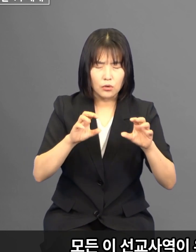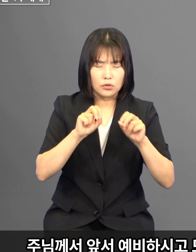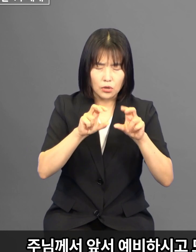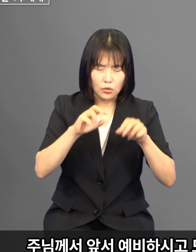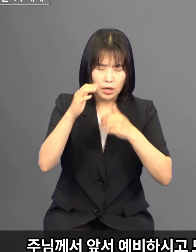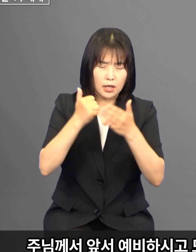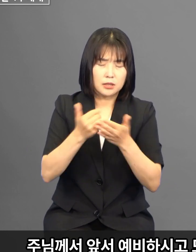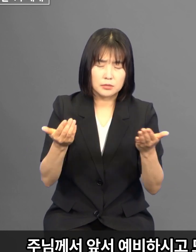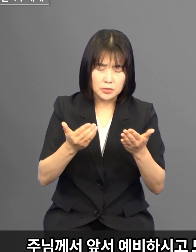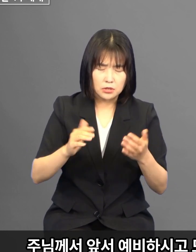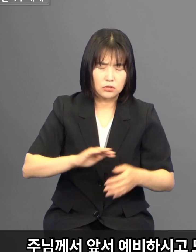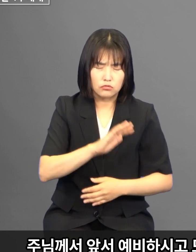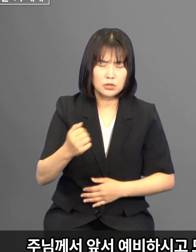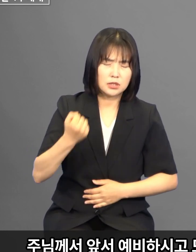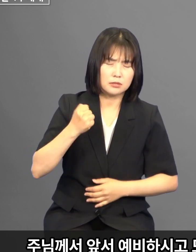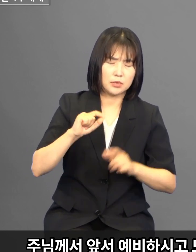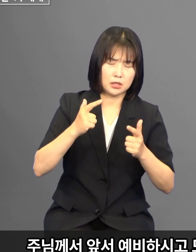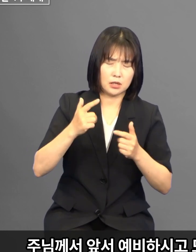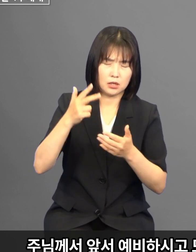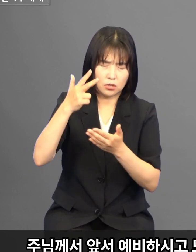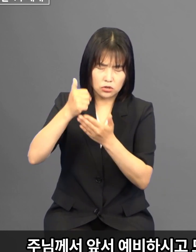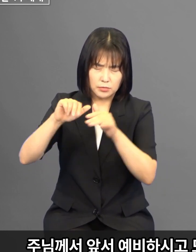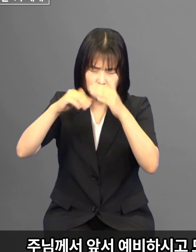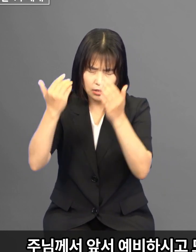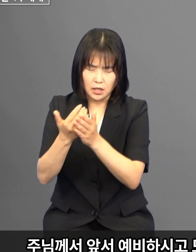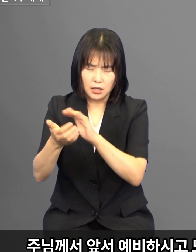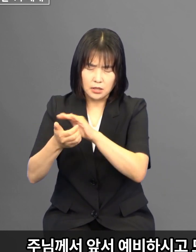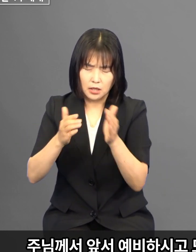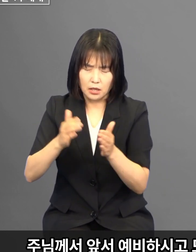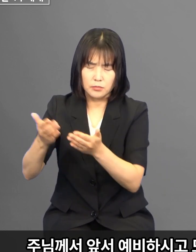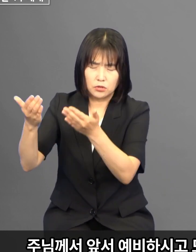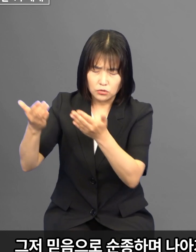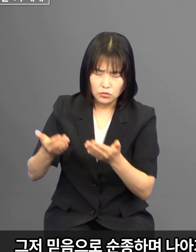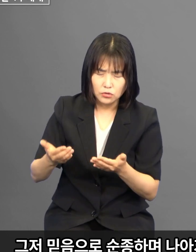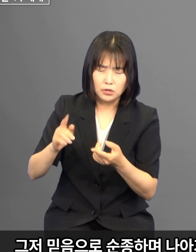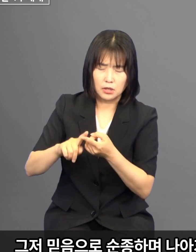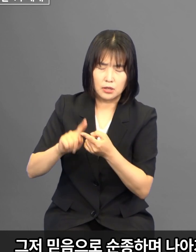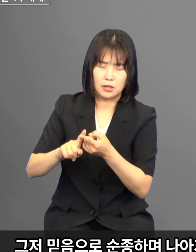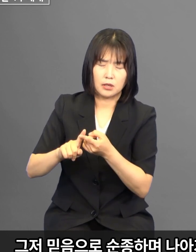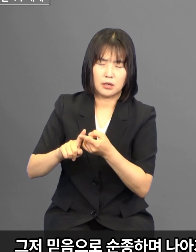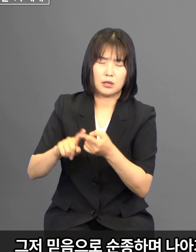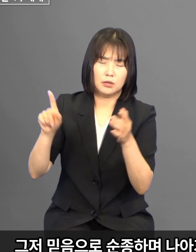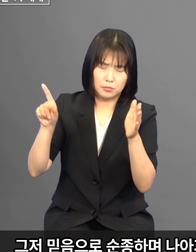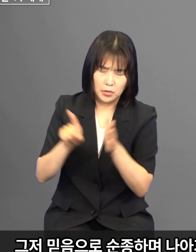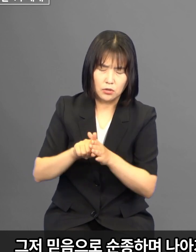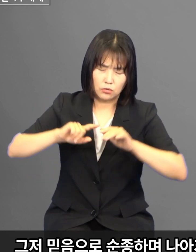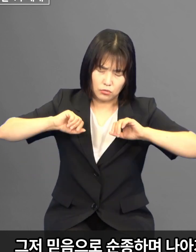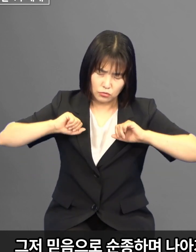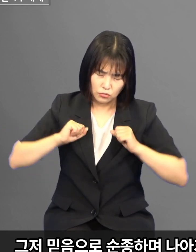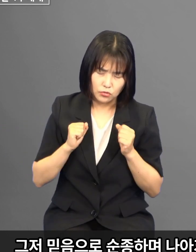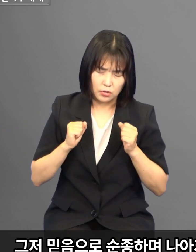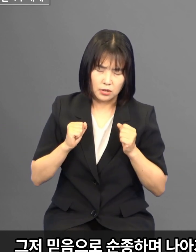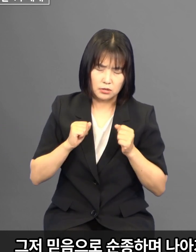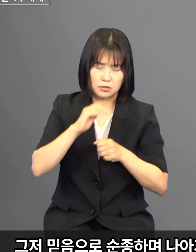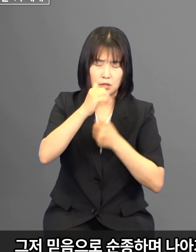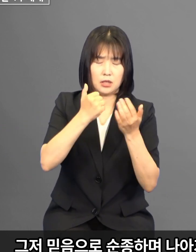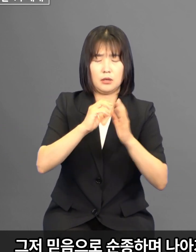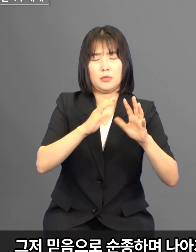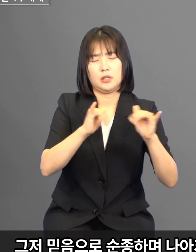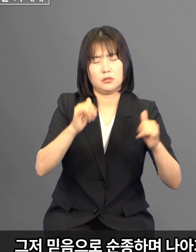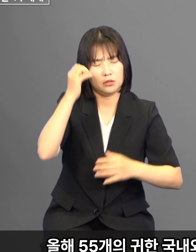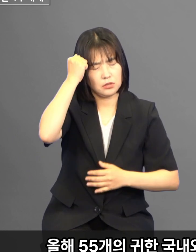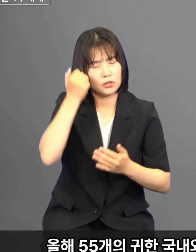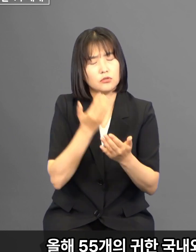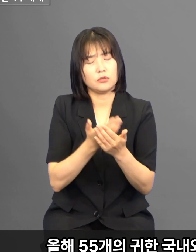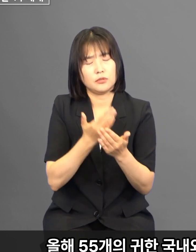아니라 주님께서 앞서 예비하시고 모든 것을 다 준비해 주셨다고 하였으니 그저 믿음으로 순종하 나아가는 하나님의 백성들을 기억하여